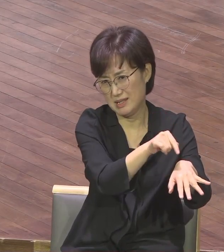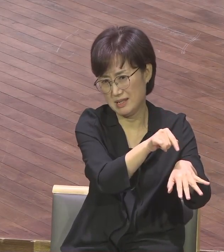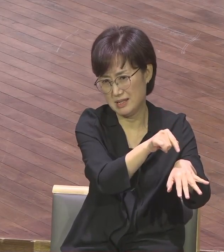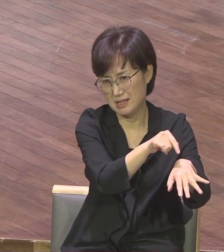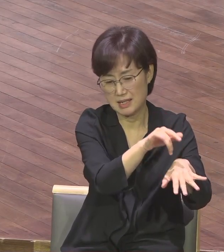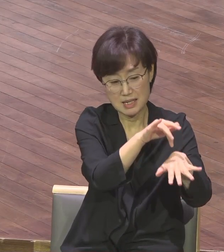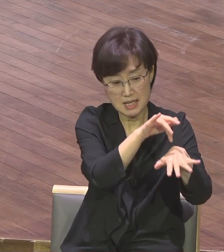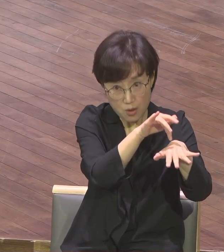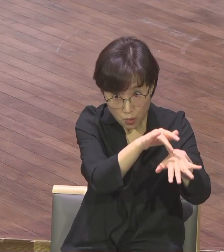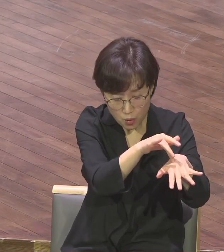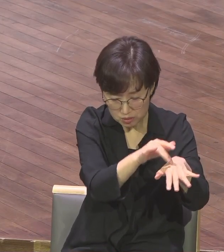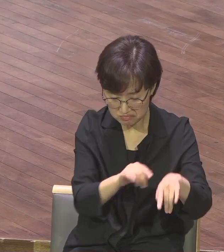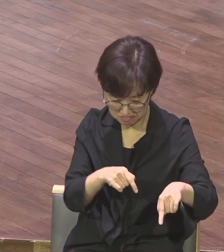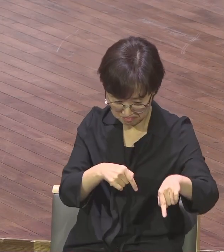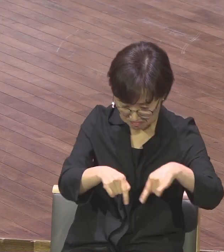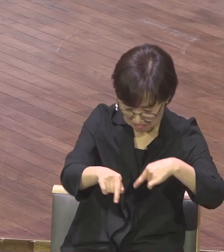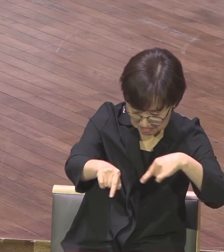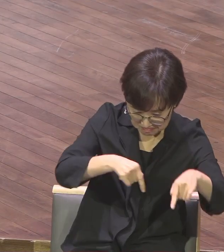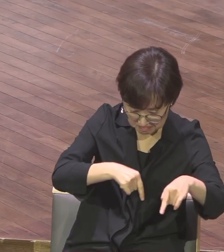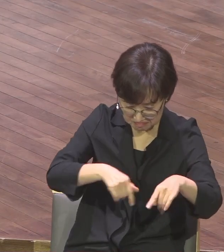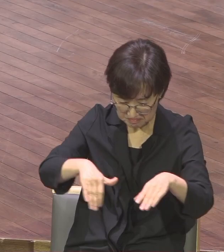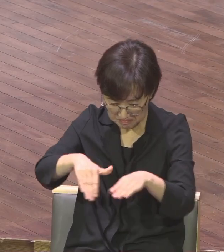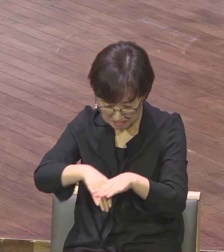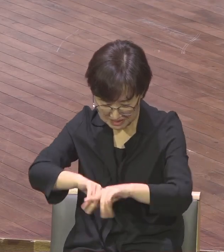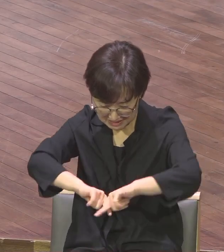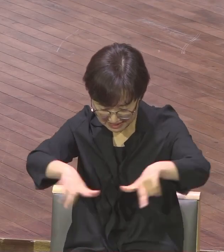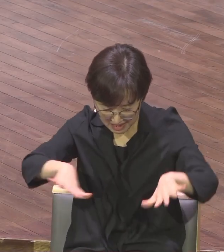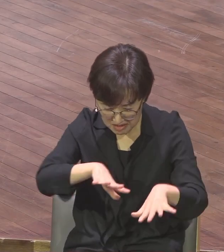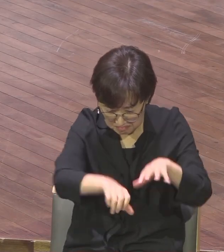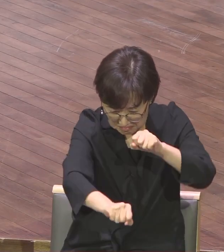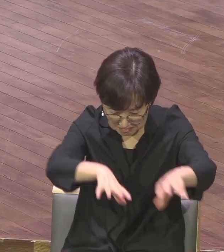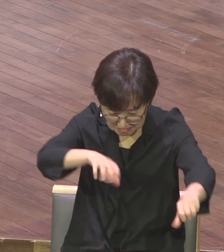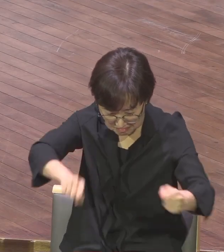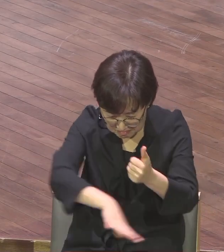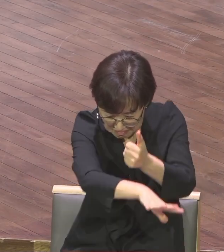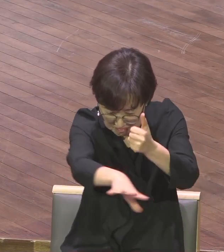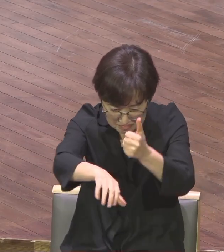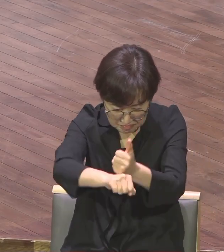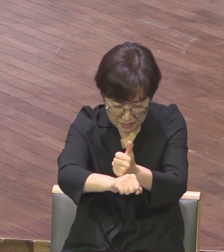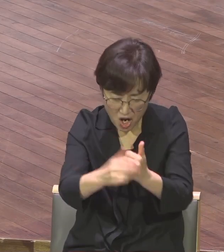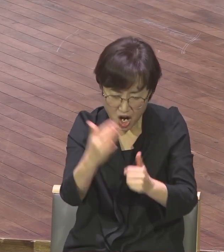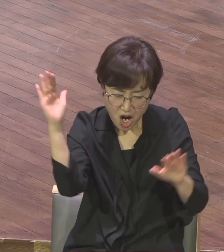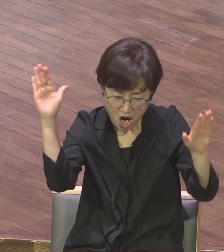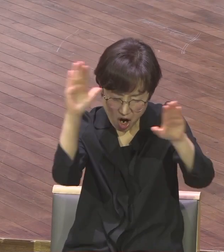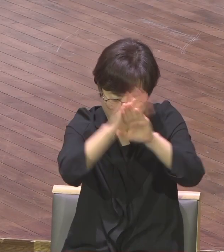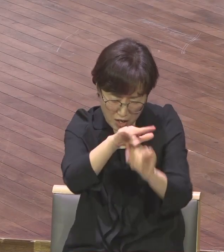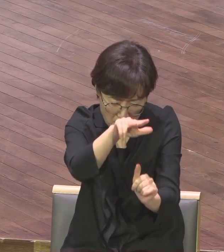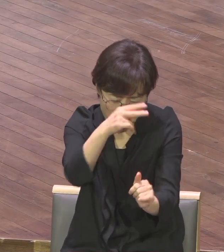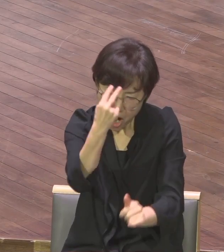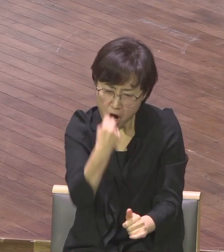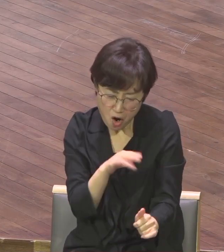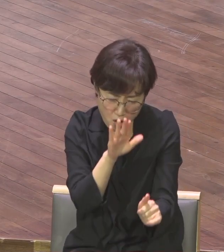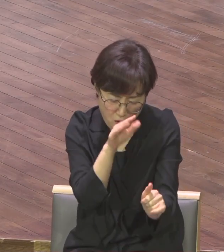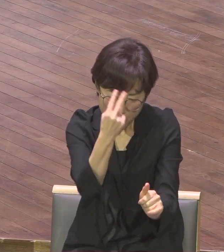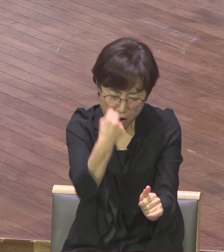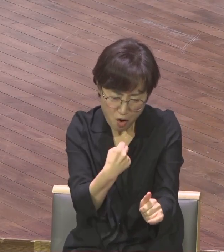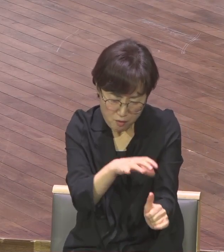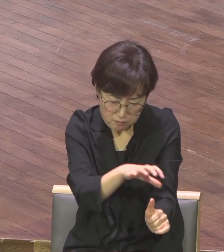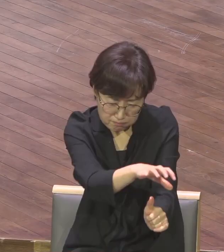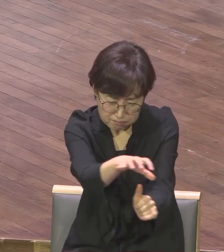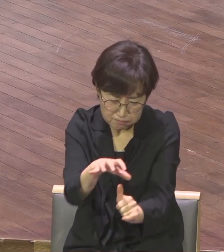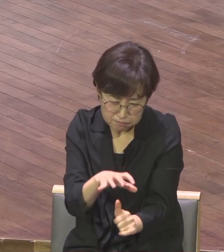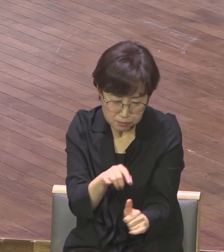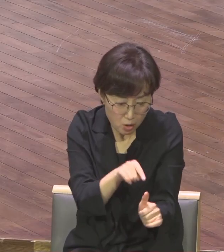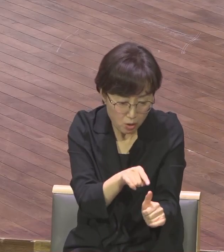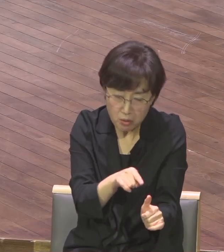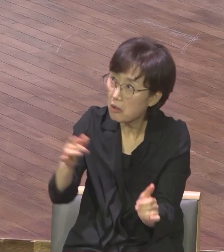정치, 경제, 사회, 문화, 예술을 모든 걸 장악해가지고 사람의 눈을 다 어둡게 만들어놨기 때문에 발견하지